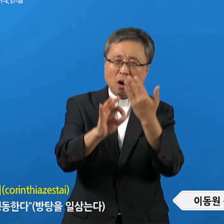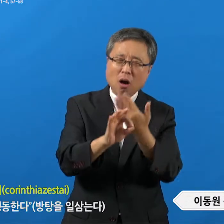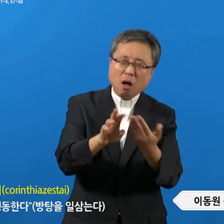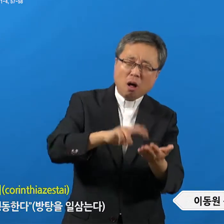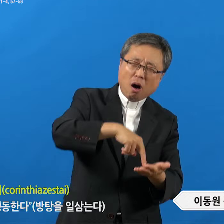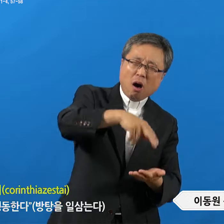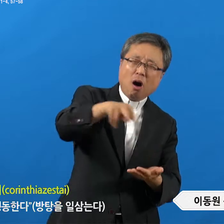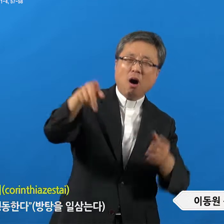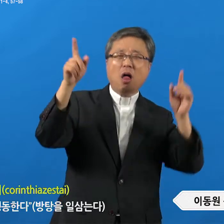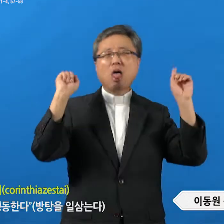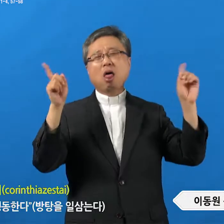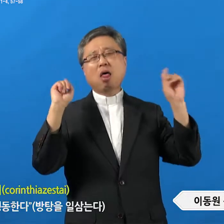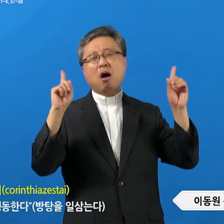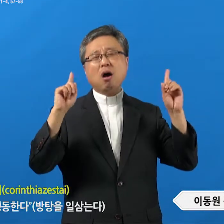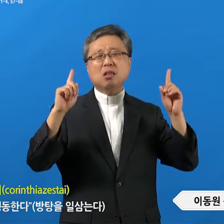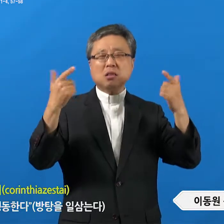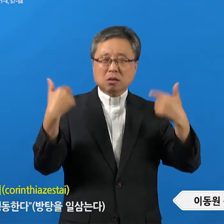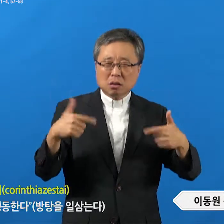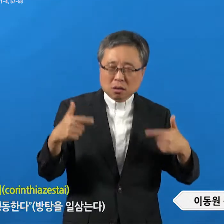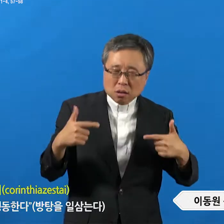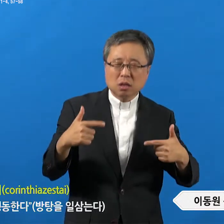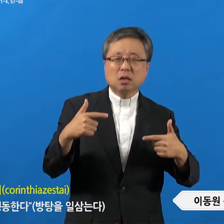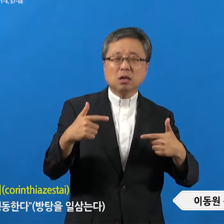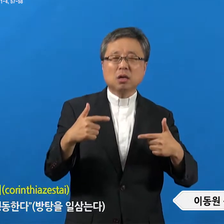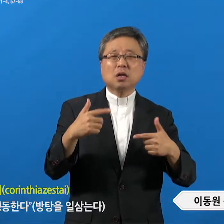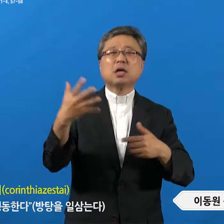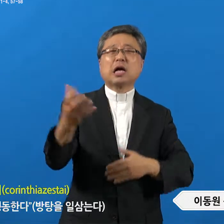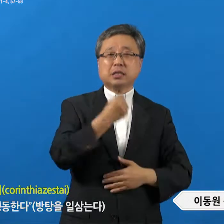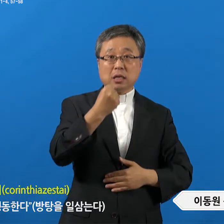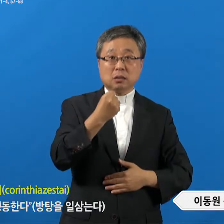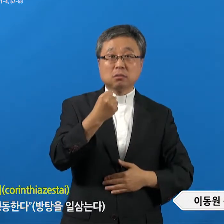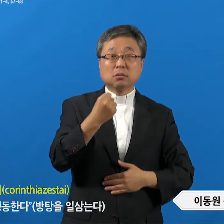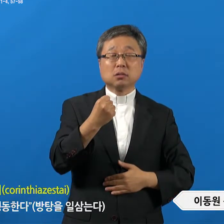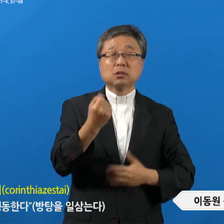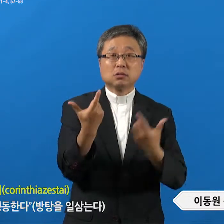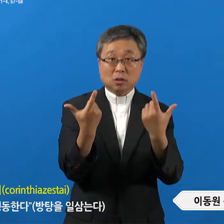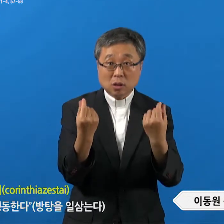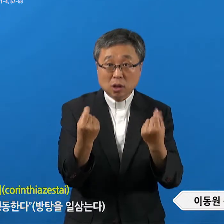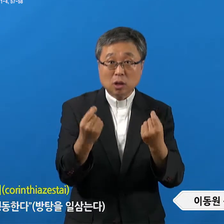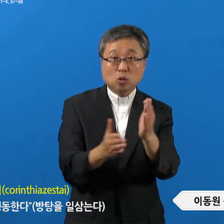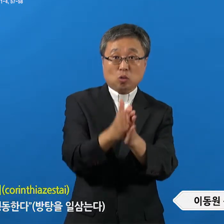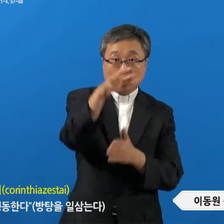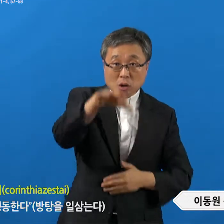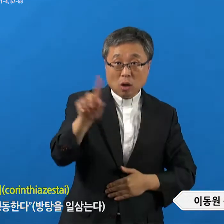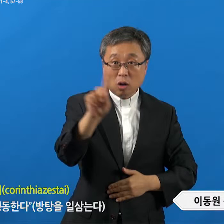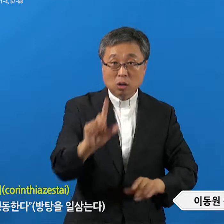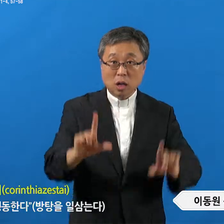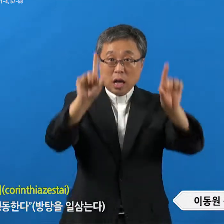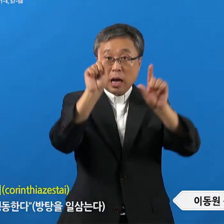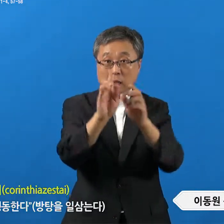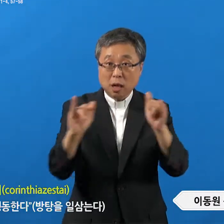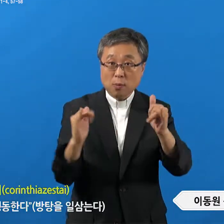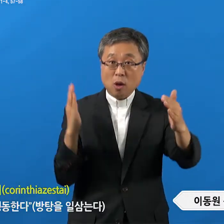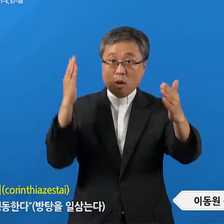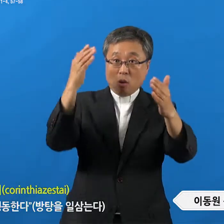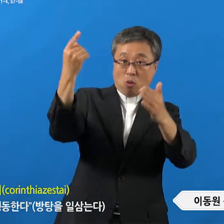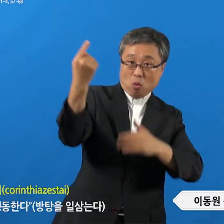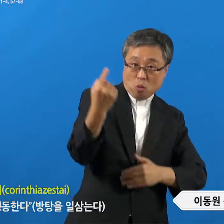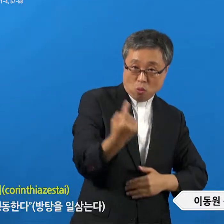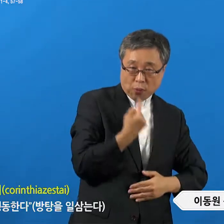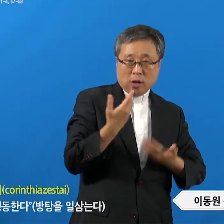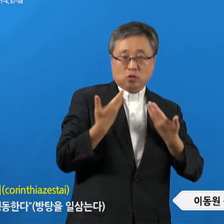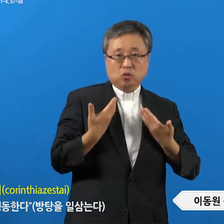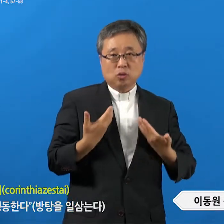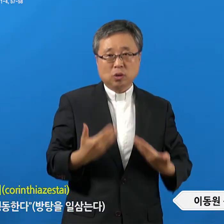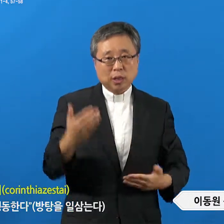방탕함을 일상으로 삼는다는 의미로 통했던 시절이었습니다. 바로 이런 도시에 어느 날 한 사람이 도착합니다.